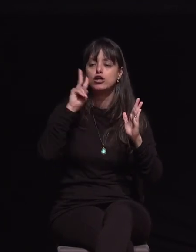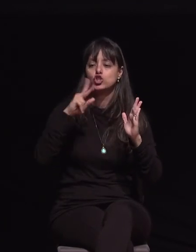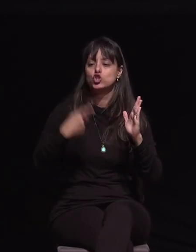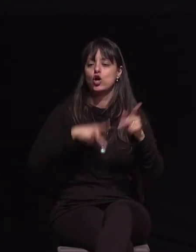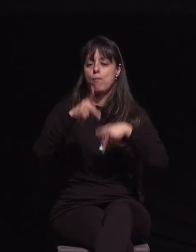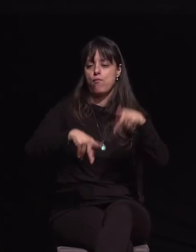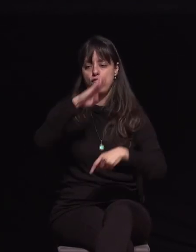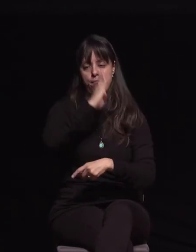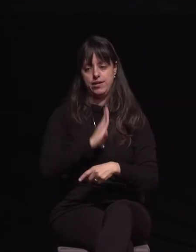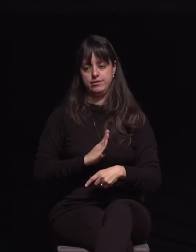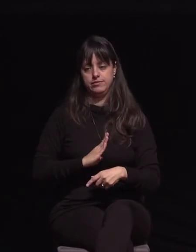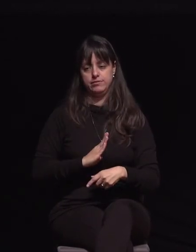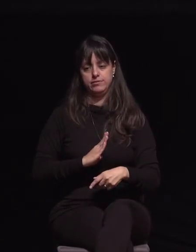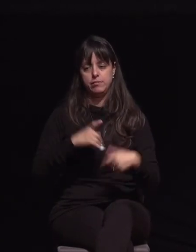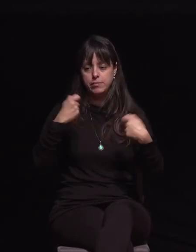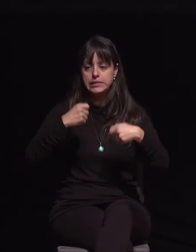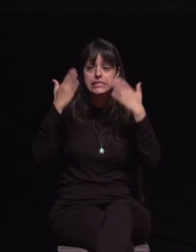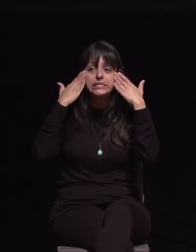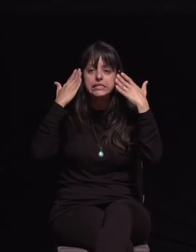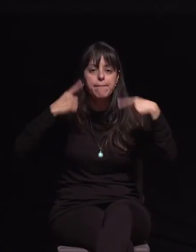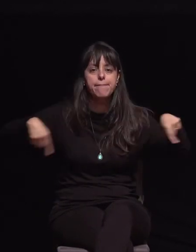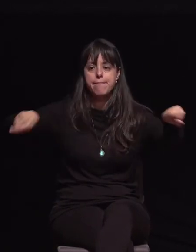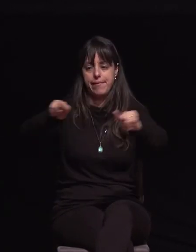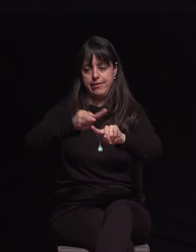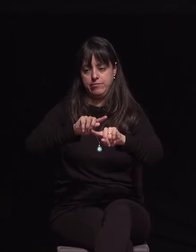povo brasileiro. E ali tem muito